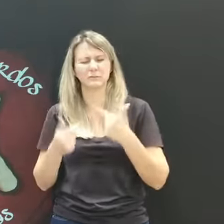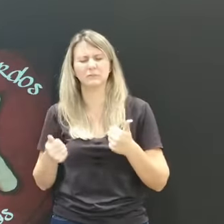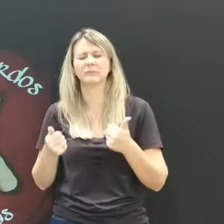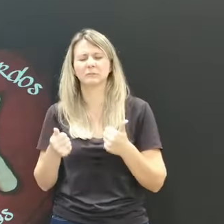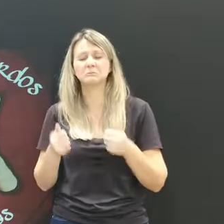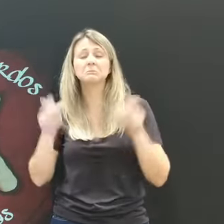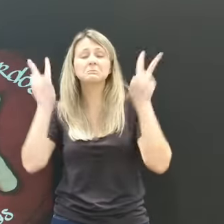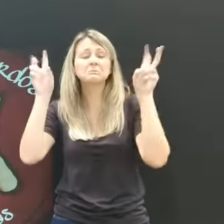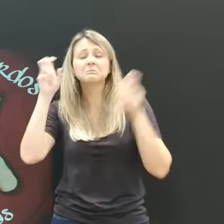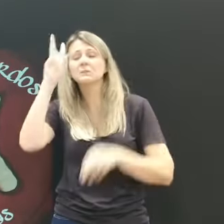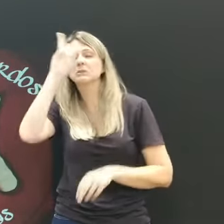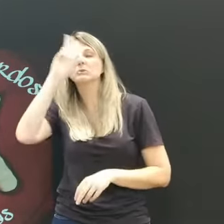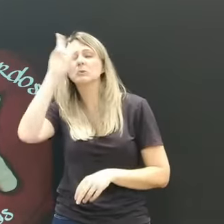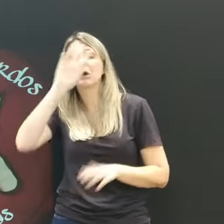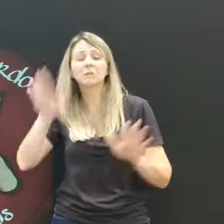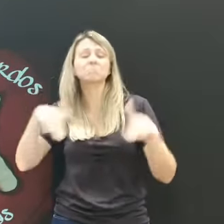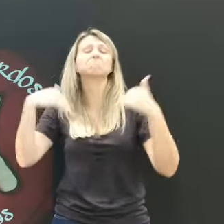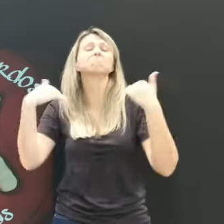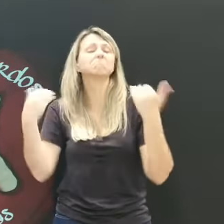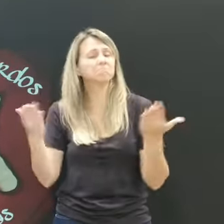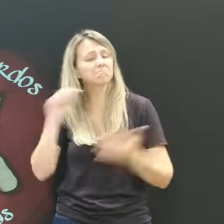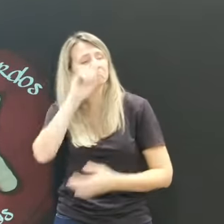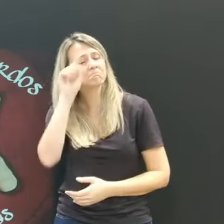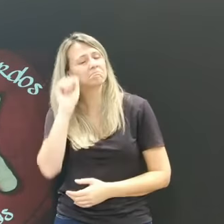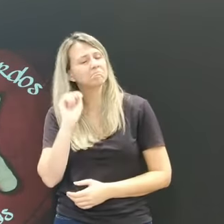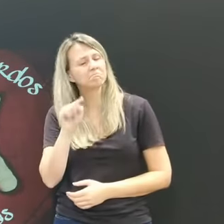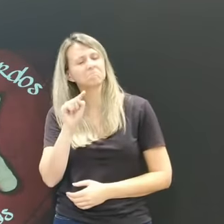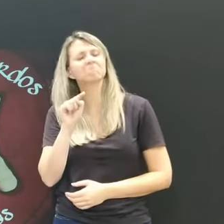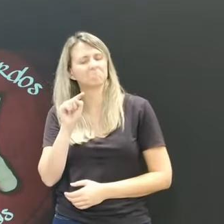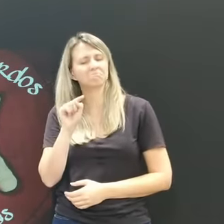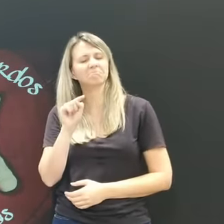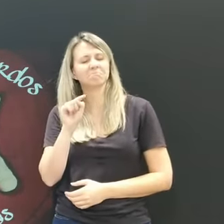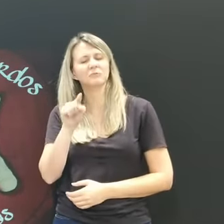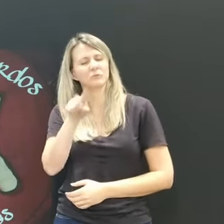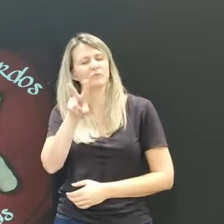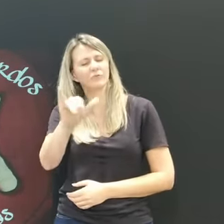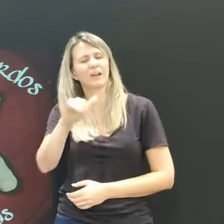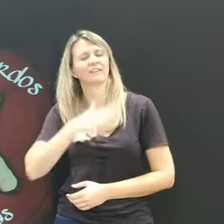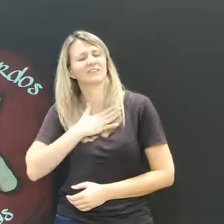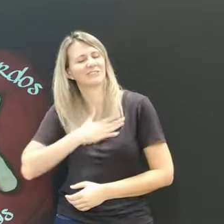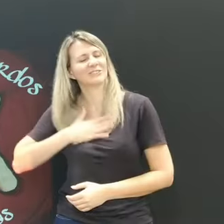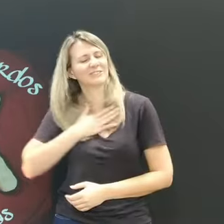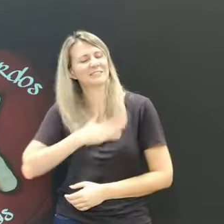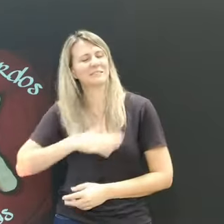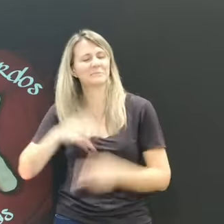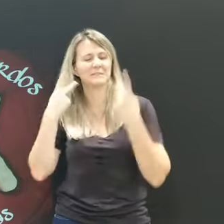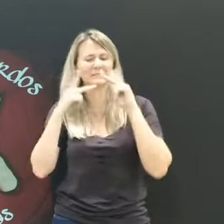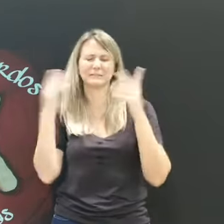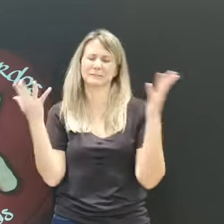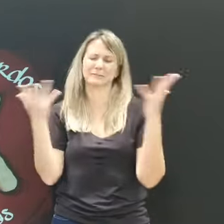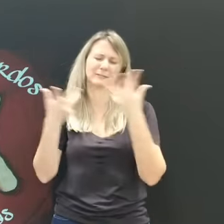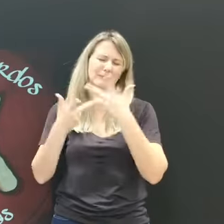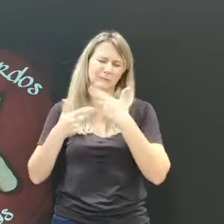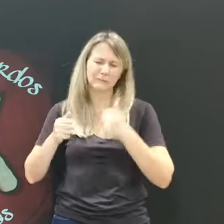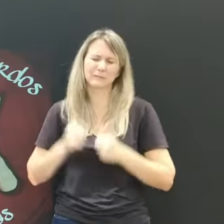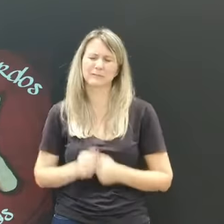através da ministração da palavra, Senhor. O título nós ainda não sabemos, mas sabemos que a tua palavra vai alegrar